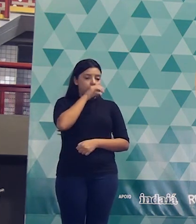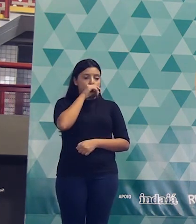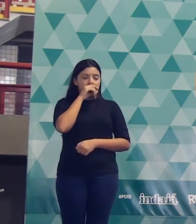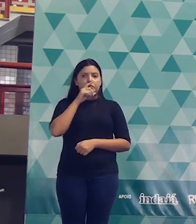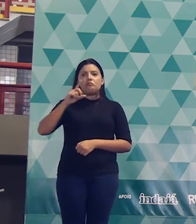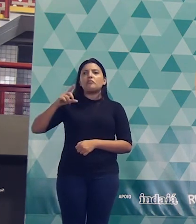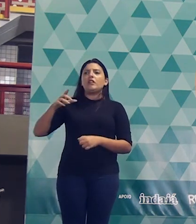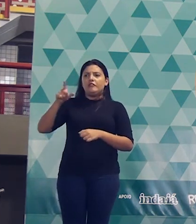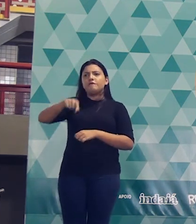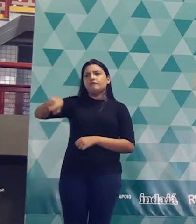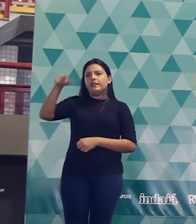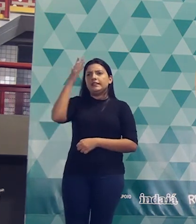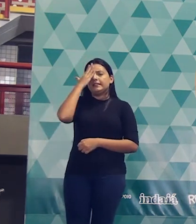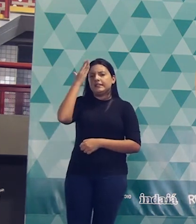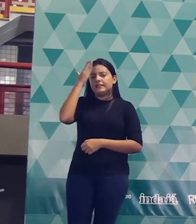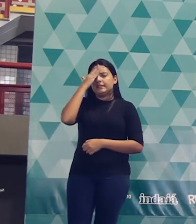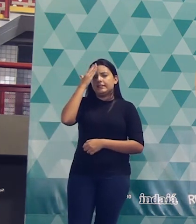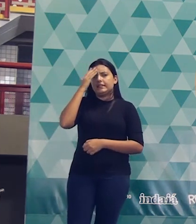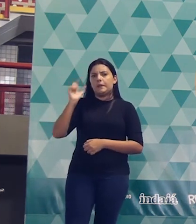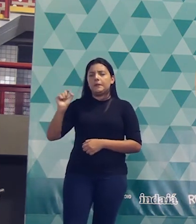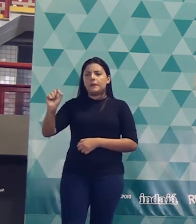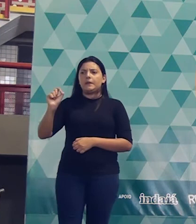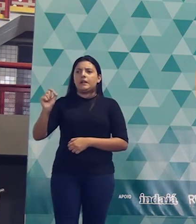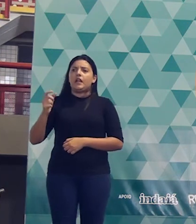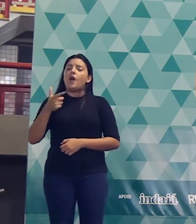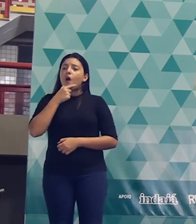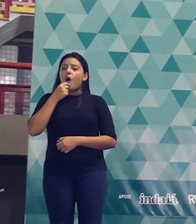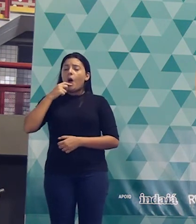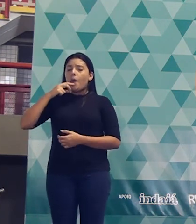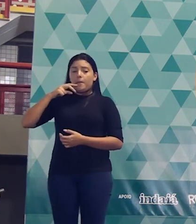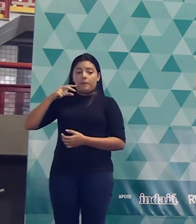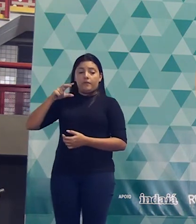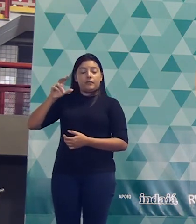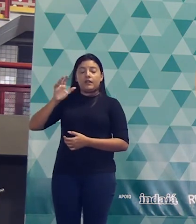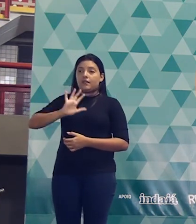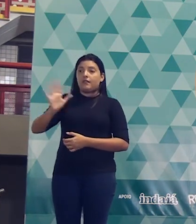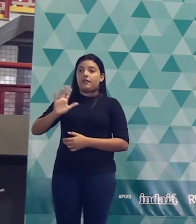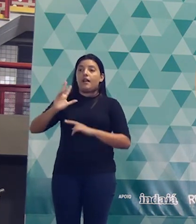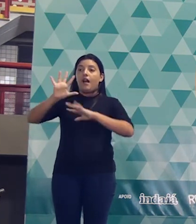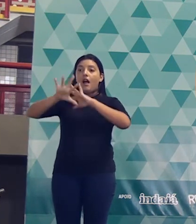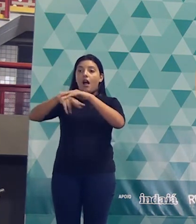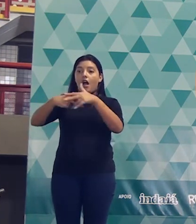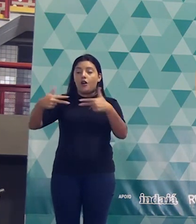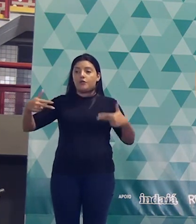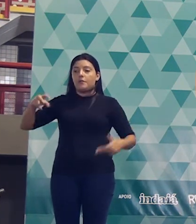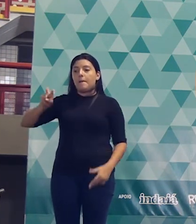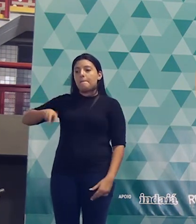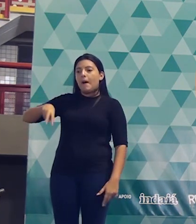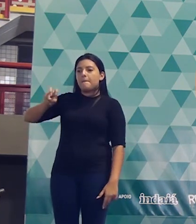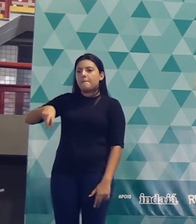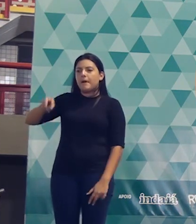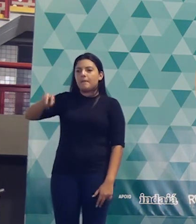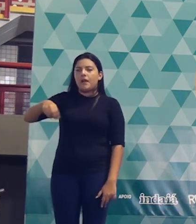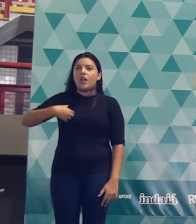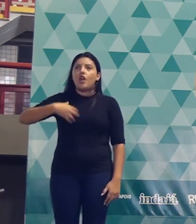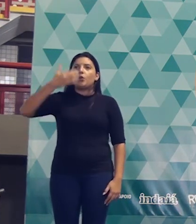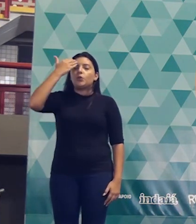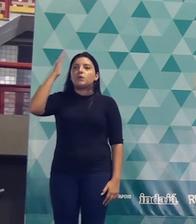Todo mundo sabe, será? Que canguru vem de uma língua nativa australiana e quer dizer eu não